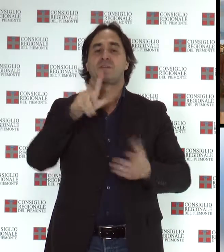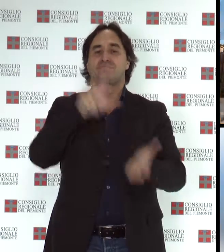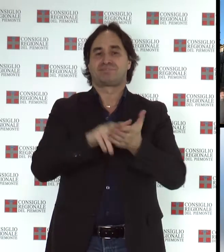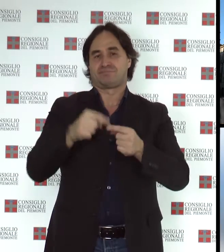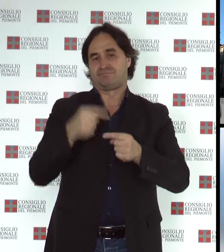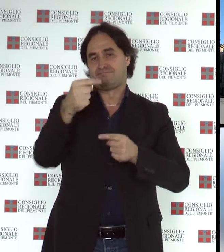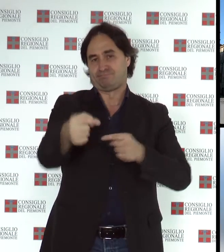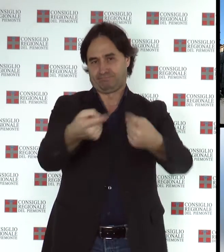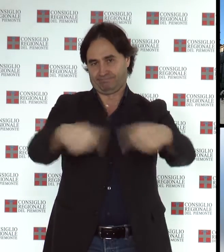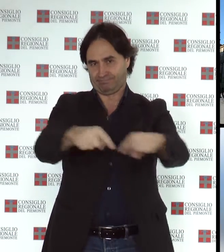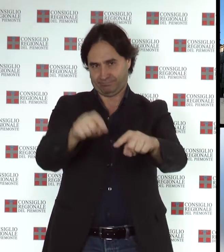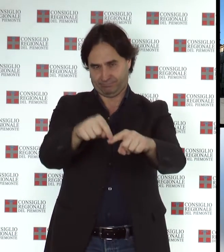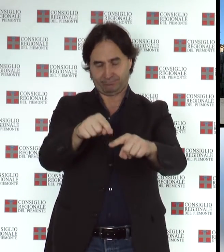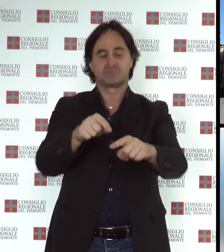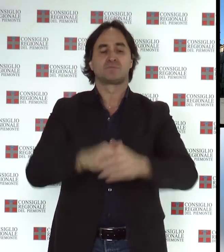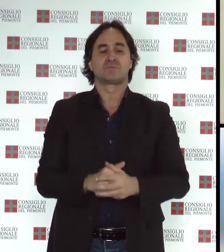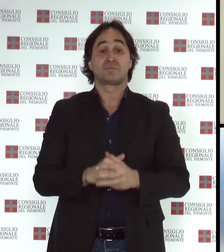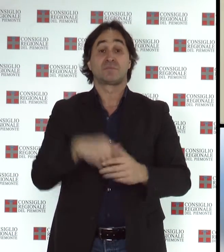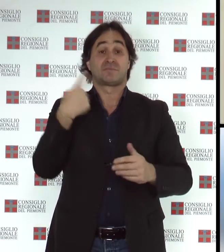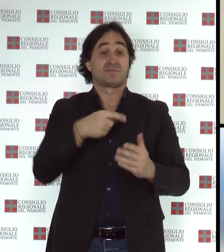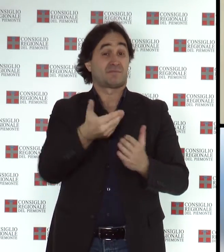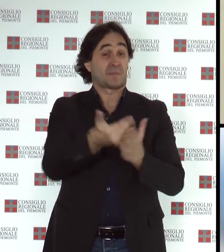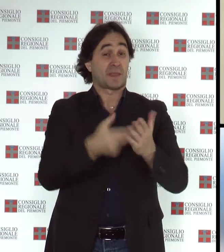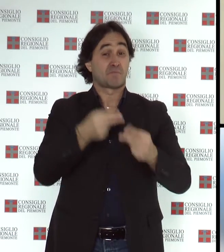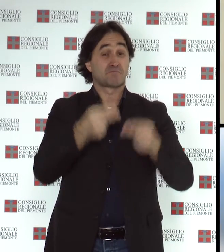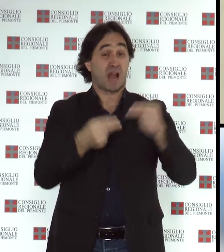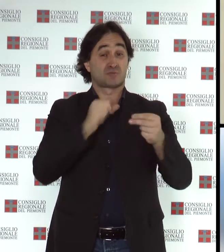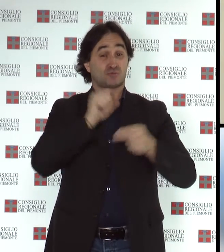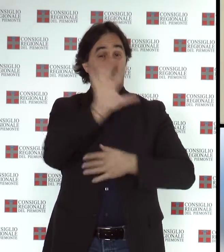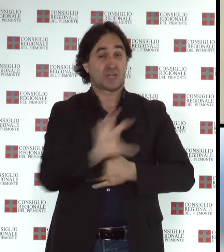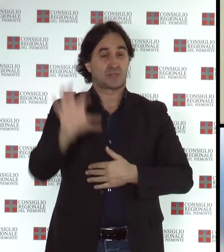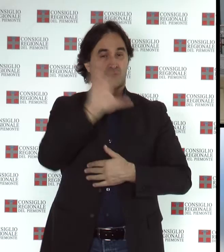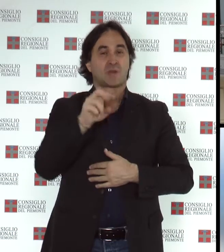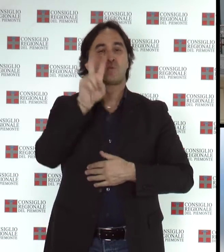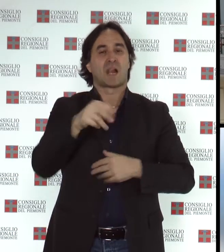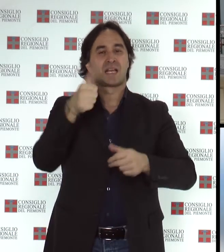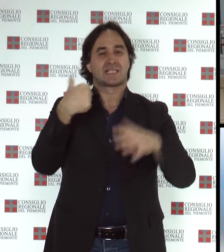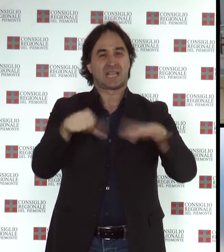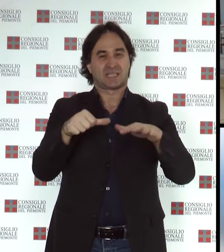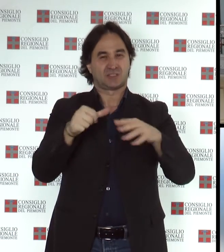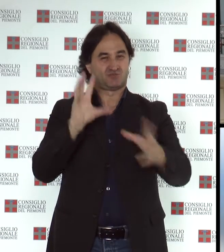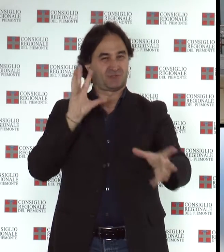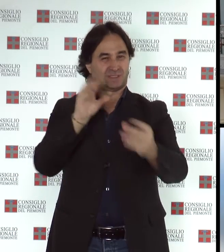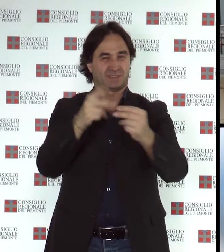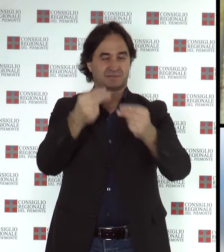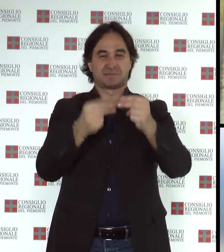Il documento finanziario, sulla base del quale verrà definito il bilancio della Regione per il 2016, accoglie quanto